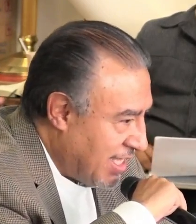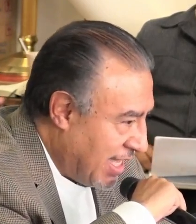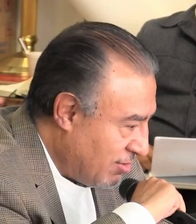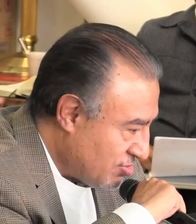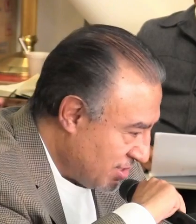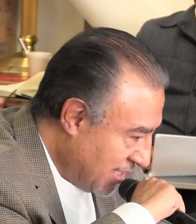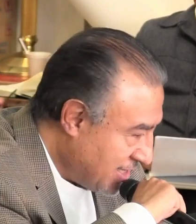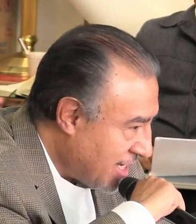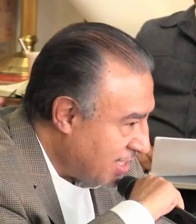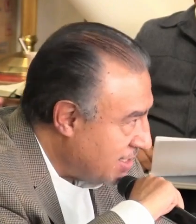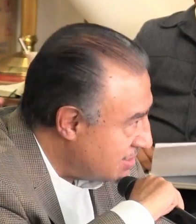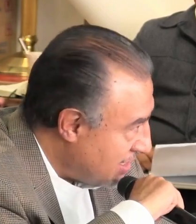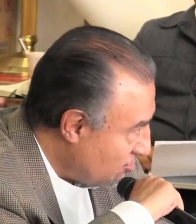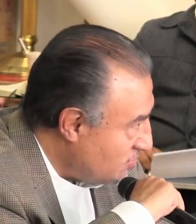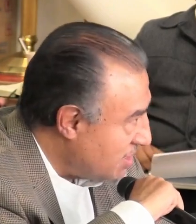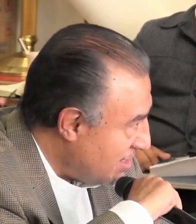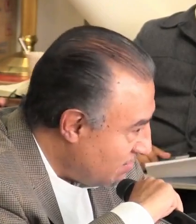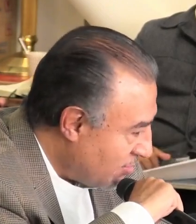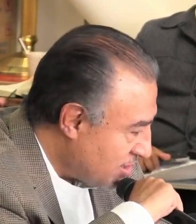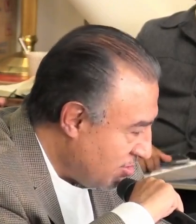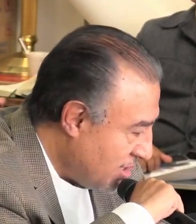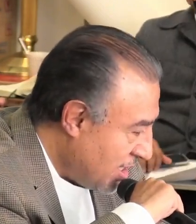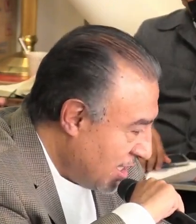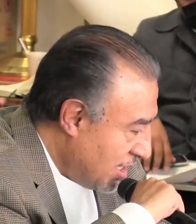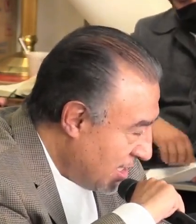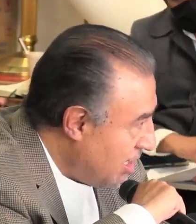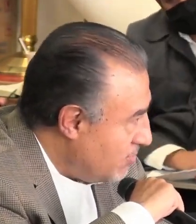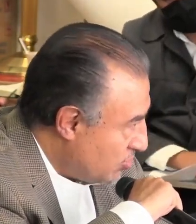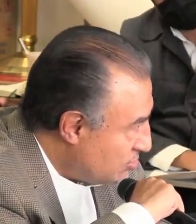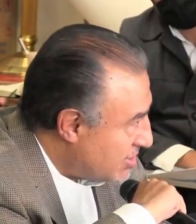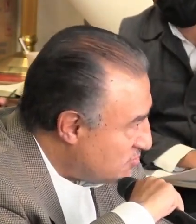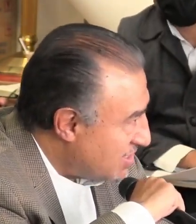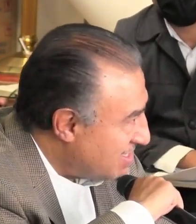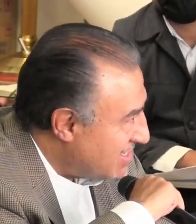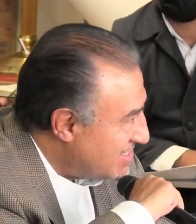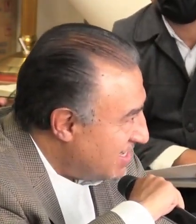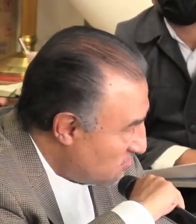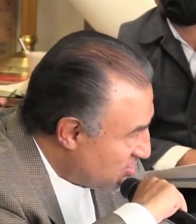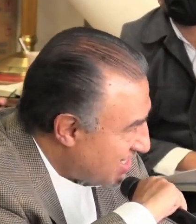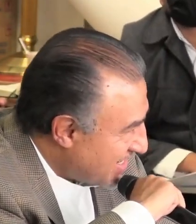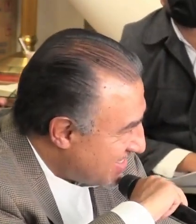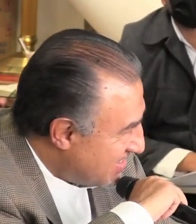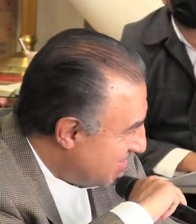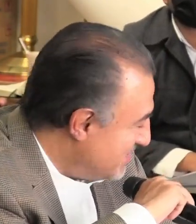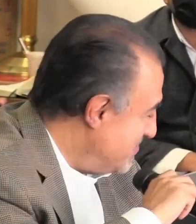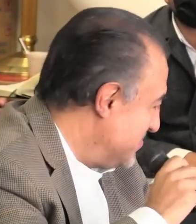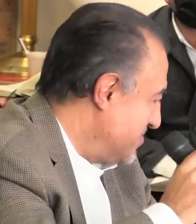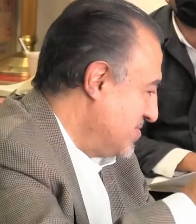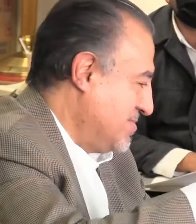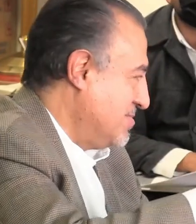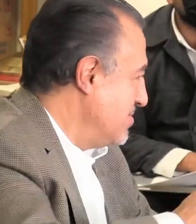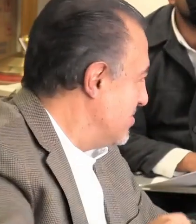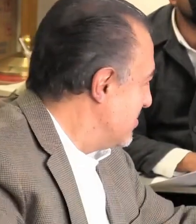elegir a los integrantes del comité de evaluación, y por sus respuestas, muchas gracias.